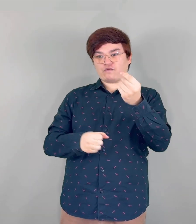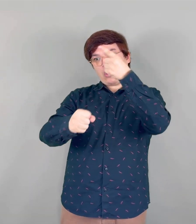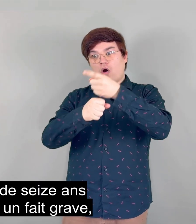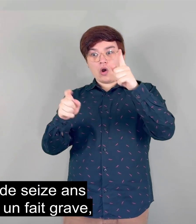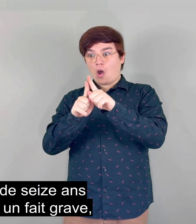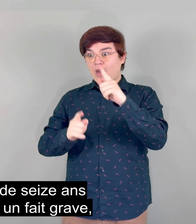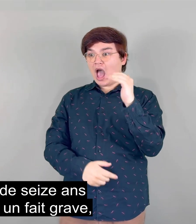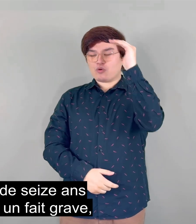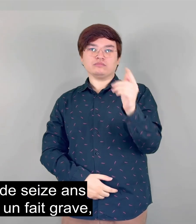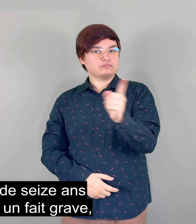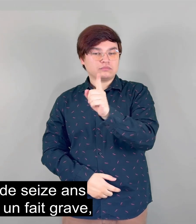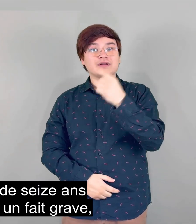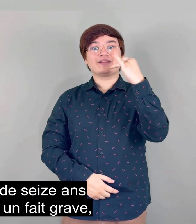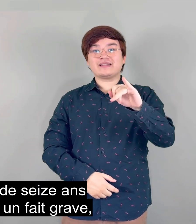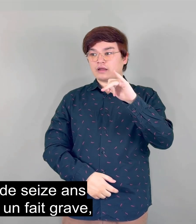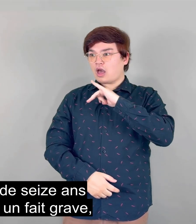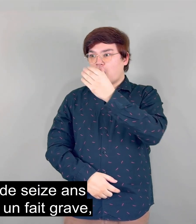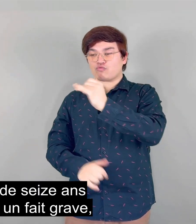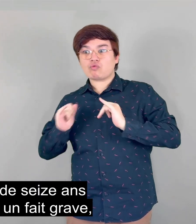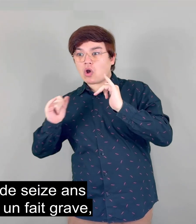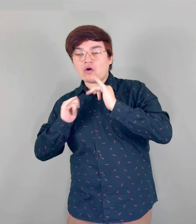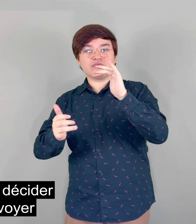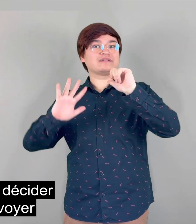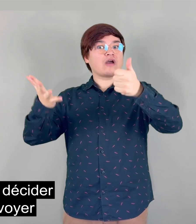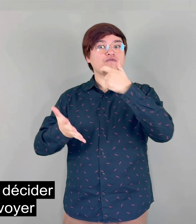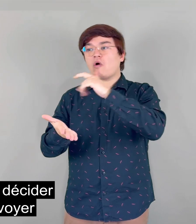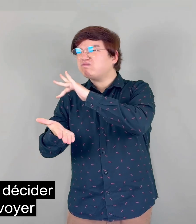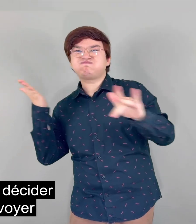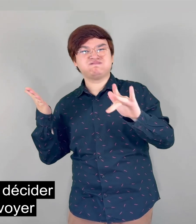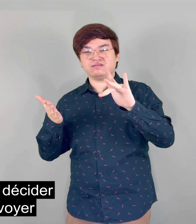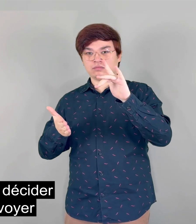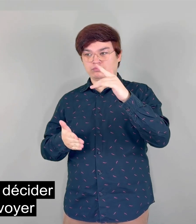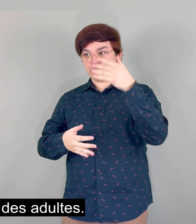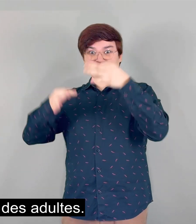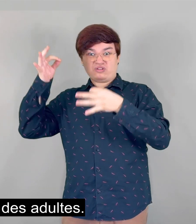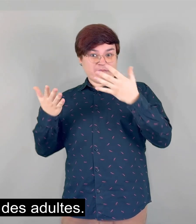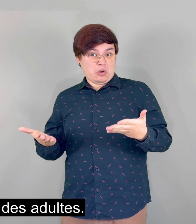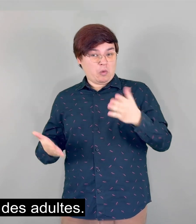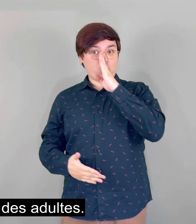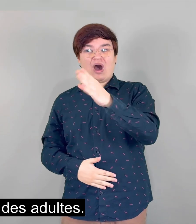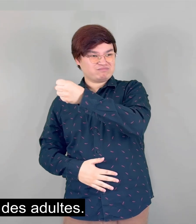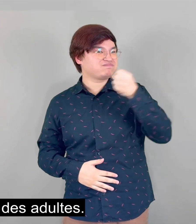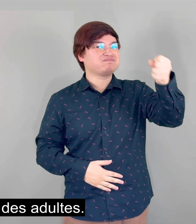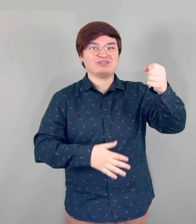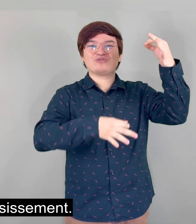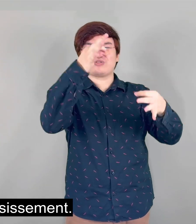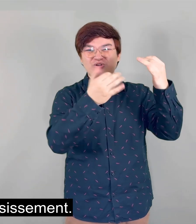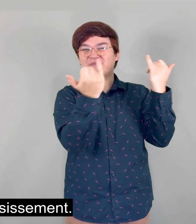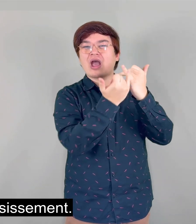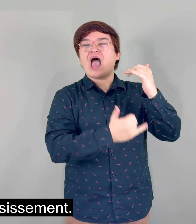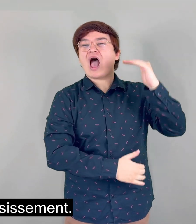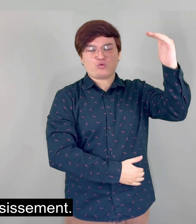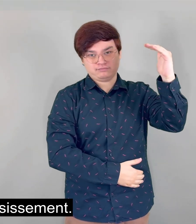adultes. Quand un jeune de 16 ans ou plus a commis un fait grave, le juge peut décider de le renvoyer devant la justice des adultes. C'est